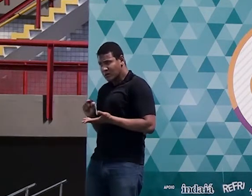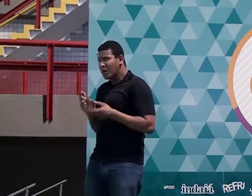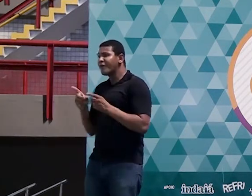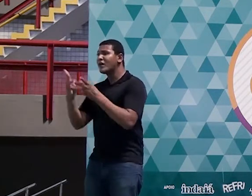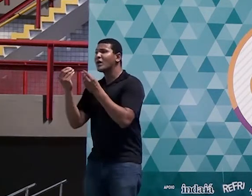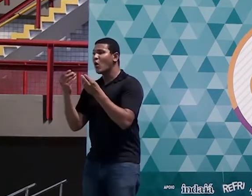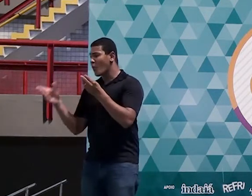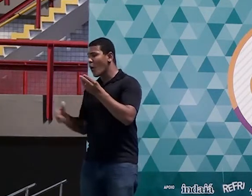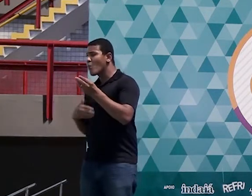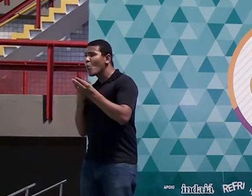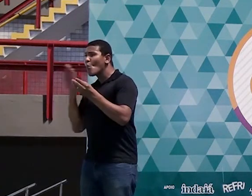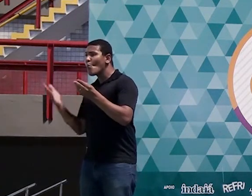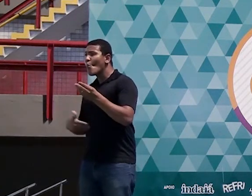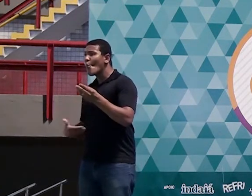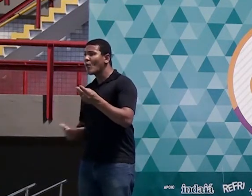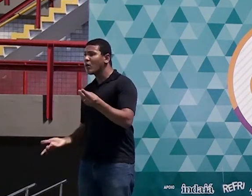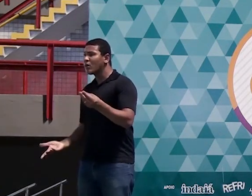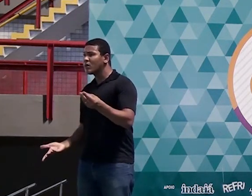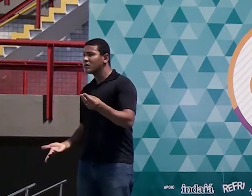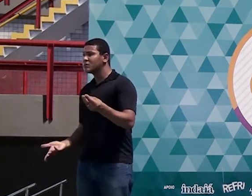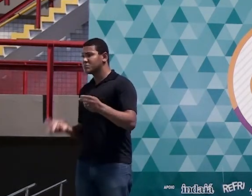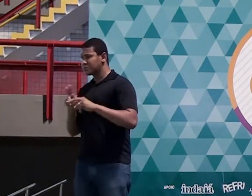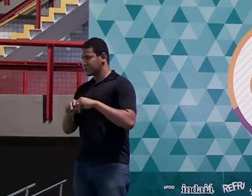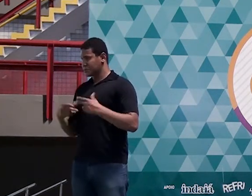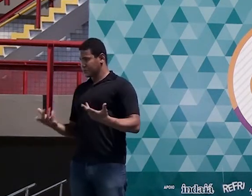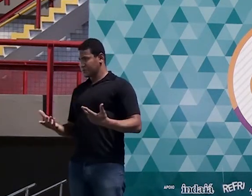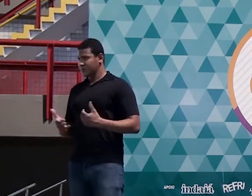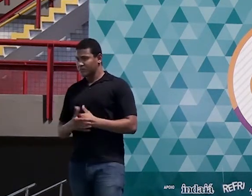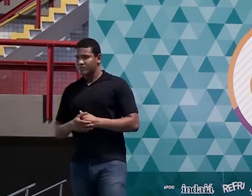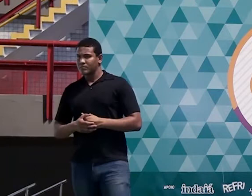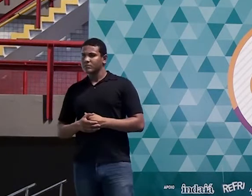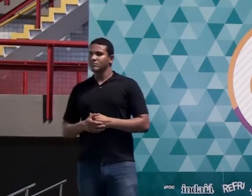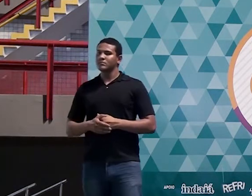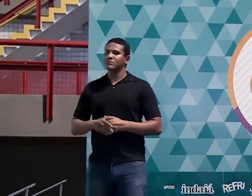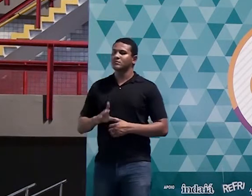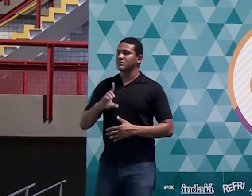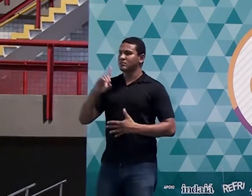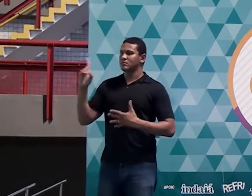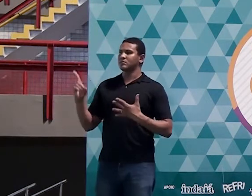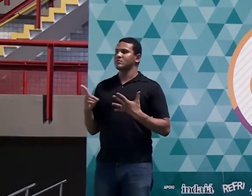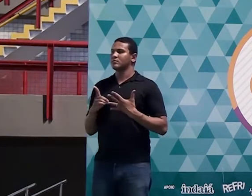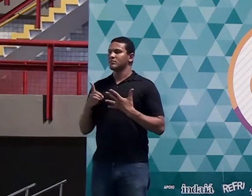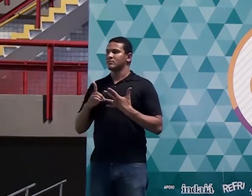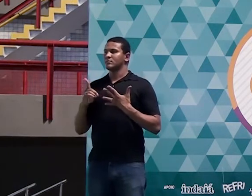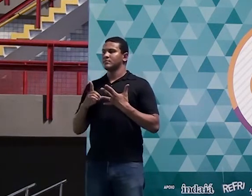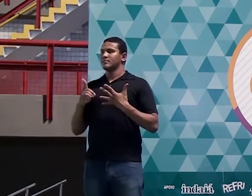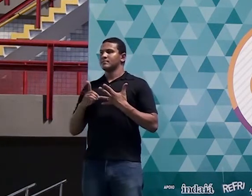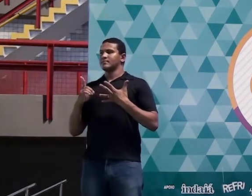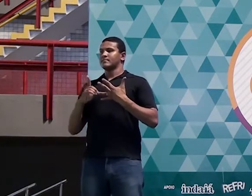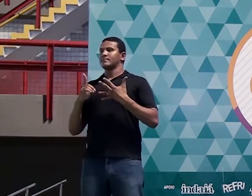Tranquilo? Então na nossa segunda, D de danado.